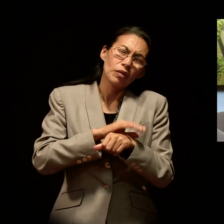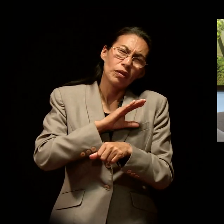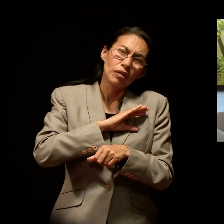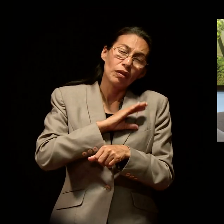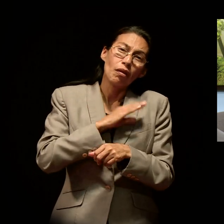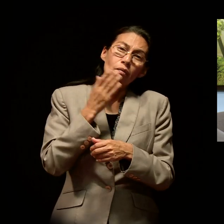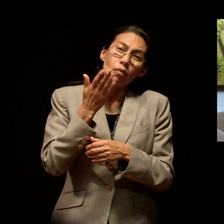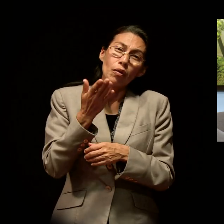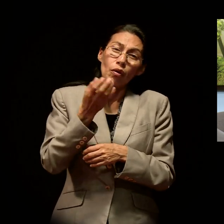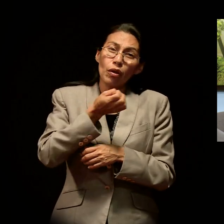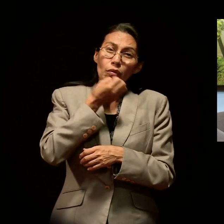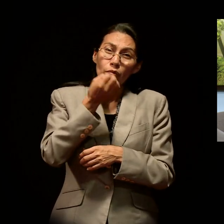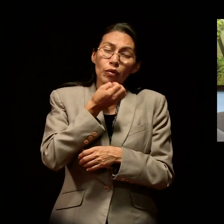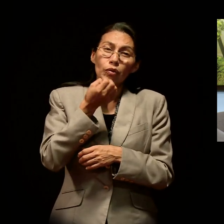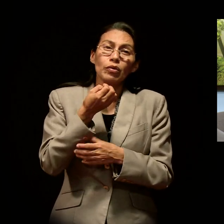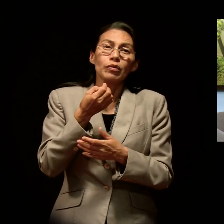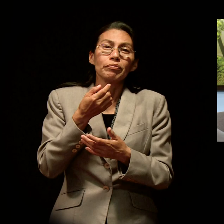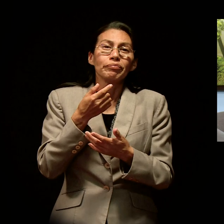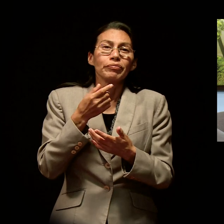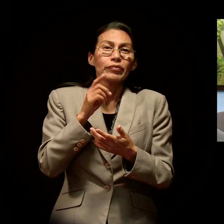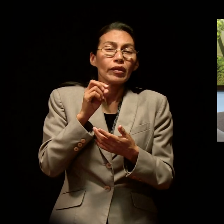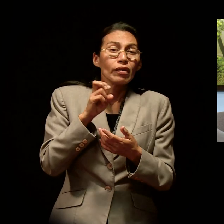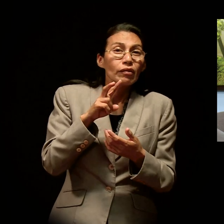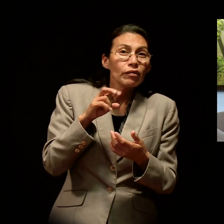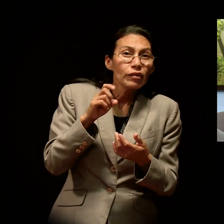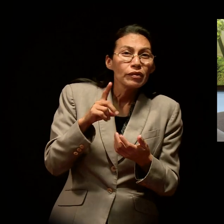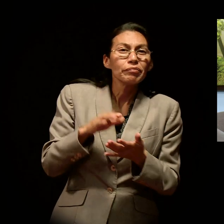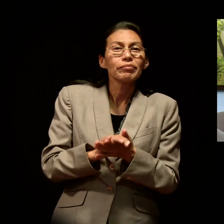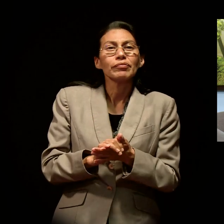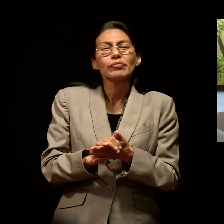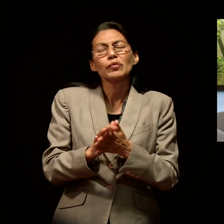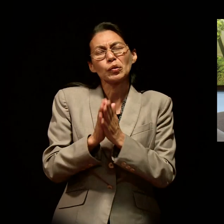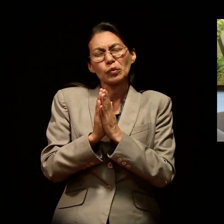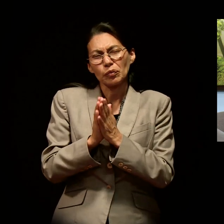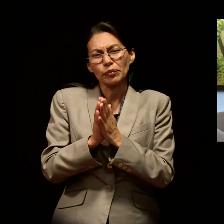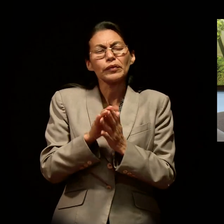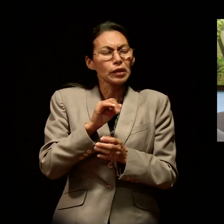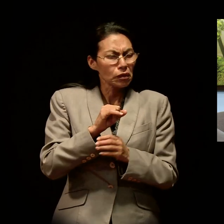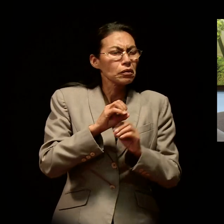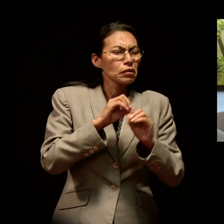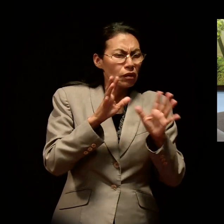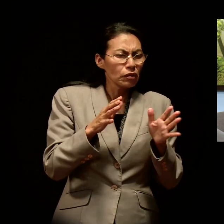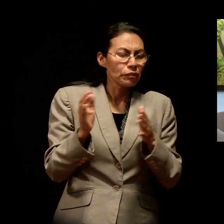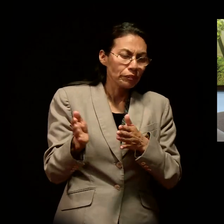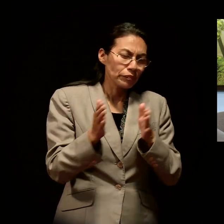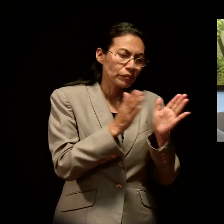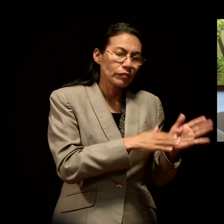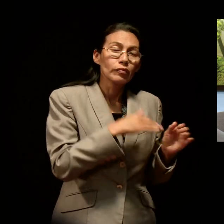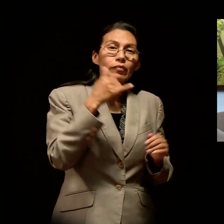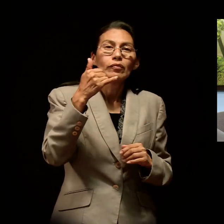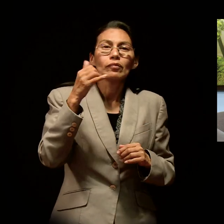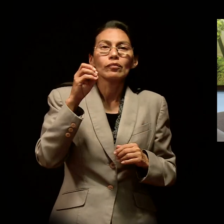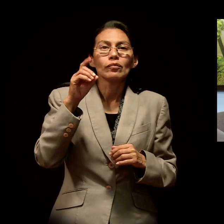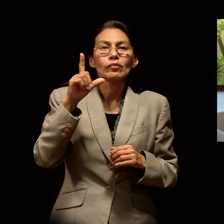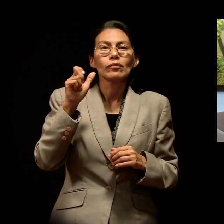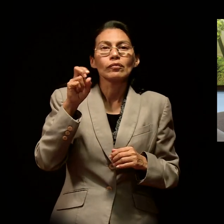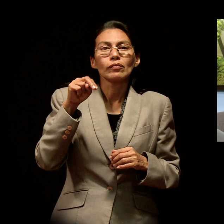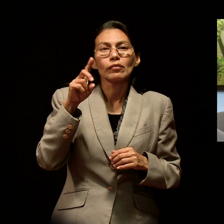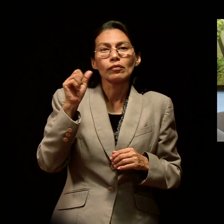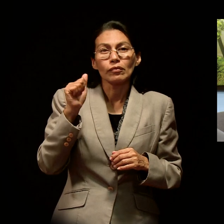queridos les pido oración por David Soria para que Dios restablezca su salud y haga su voluntad